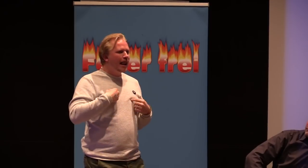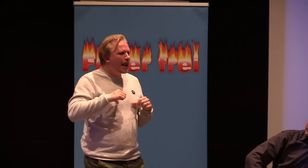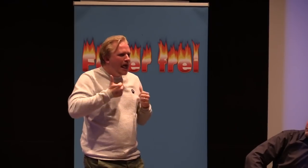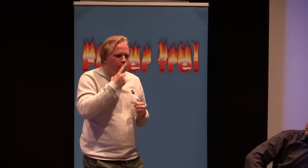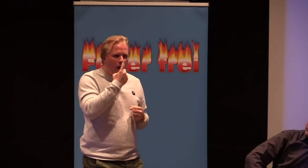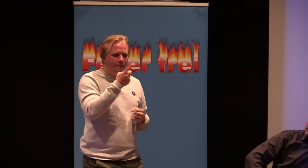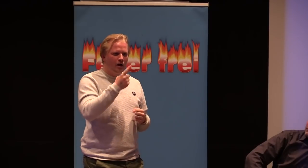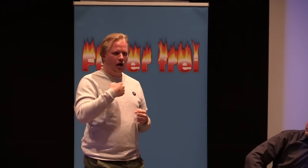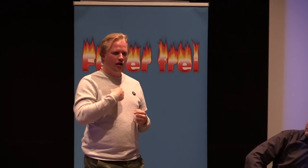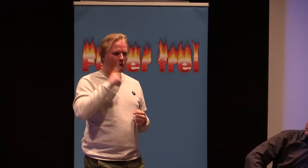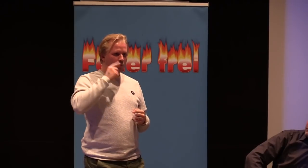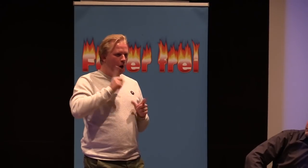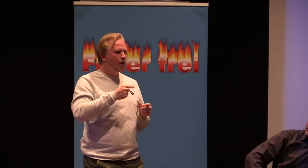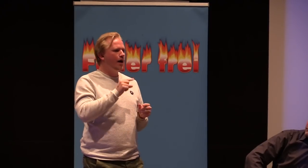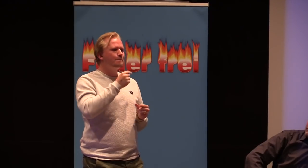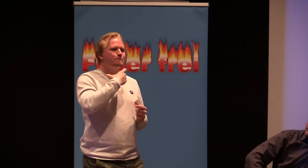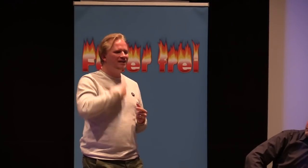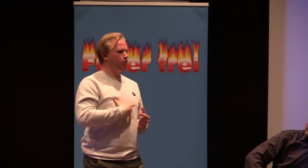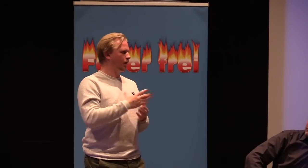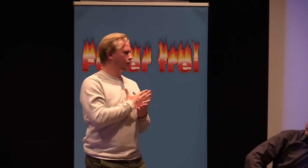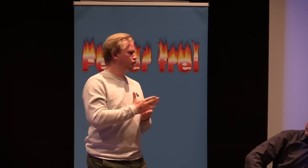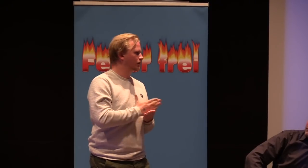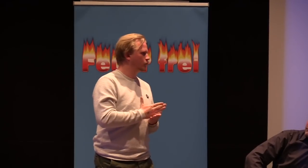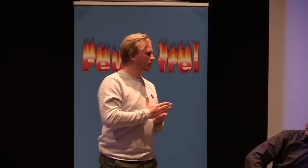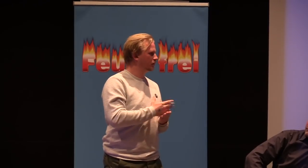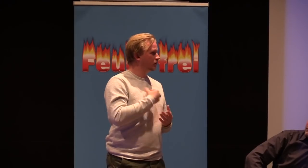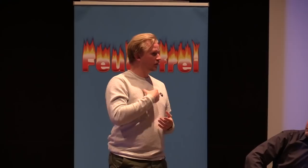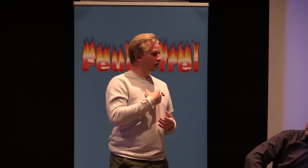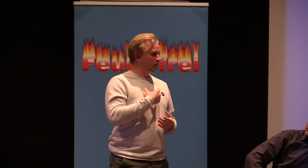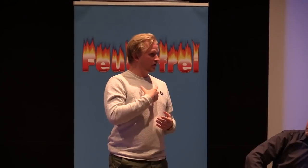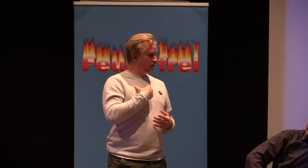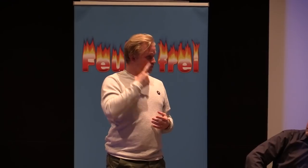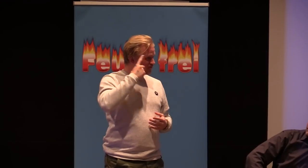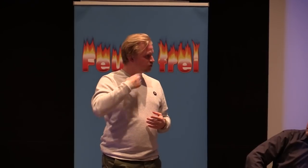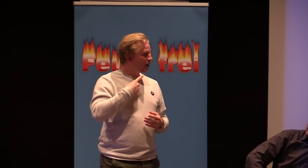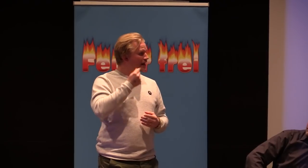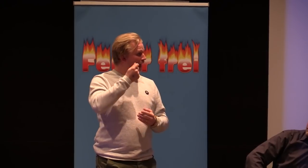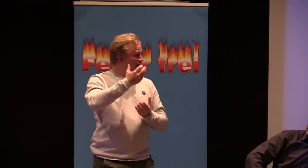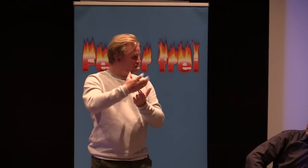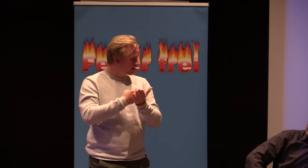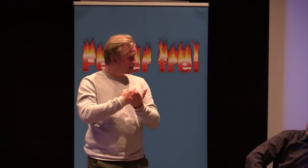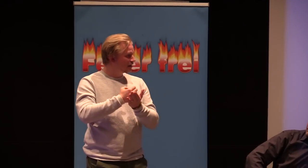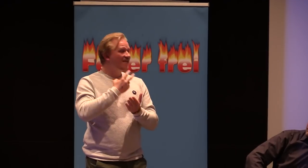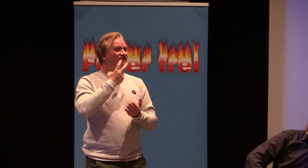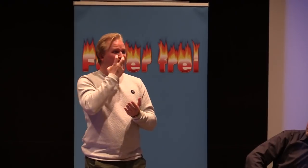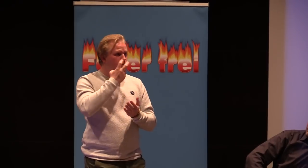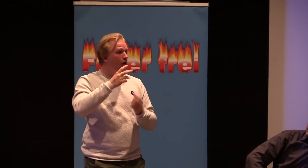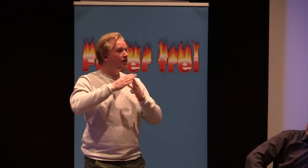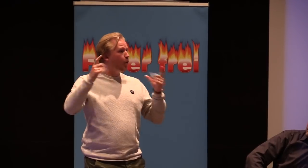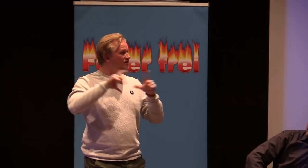gibt keine weiteren gehörlosen Arbeitskollegen, die ich habe, mit denen ich mich vielleicht auch einfach mal unterhalten könnte. Ich sitze da 8 Stunden und natürlich